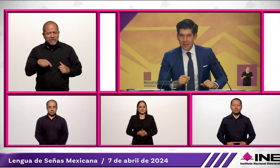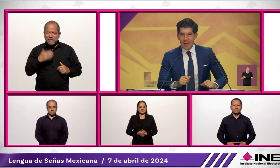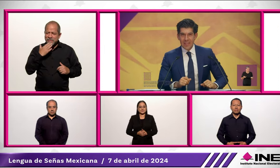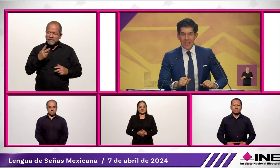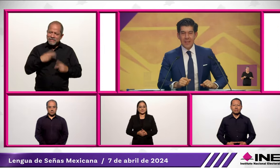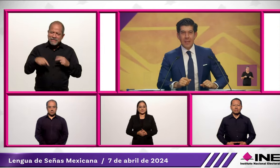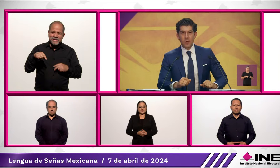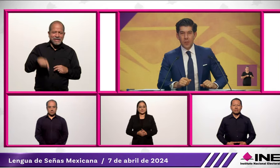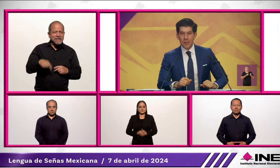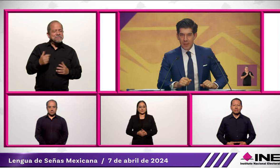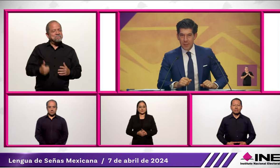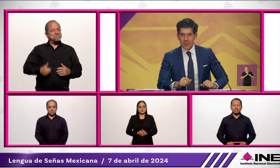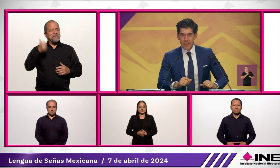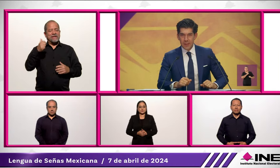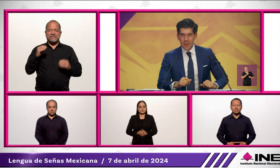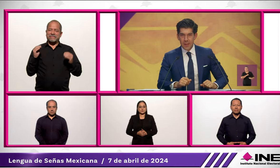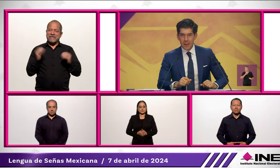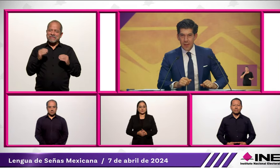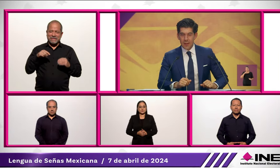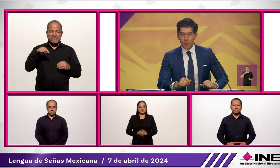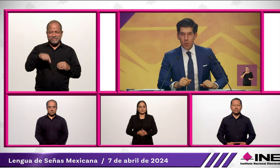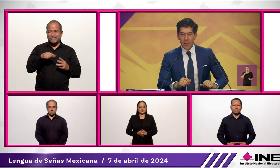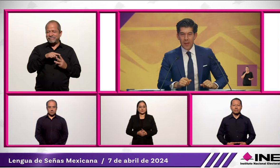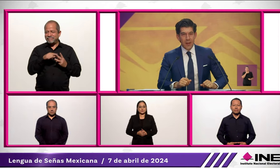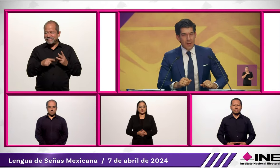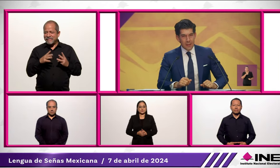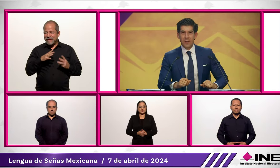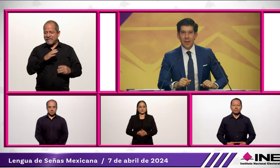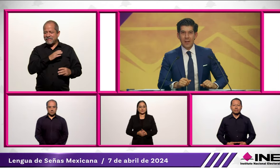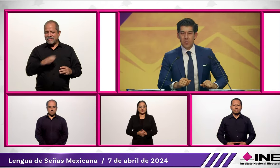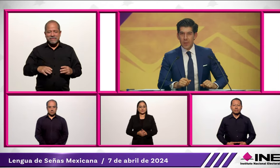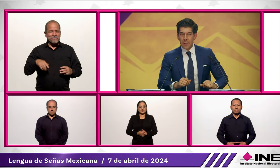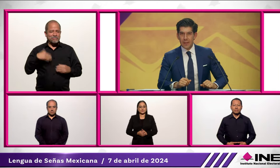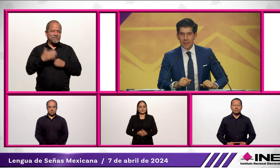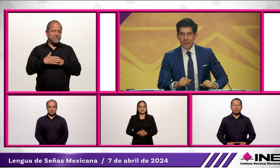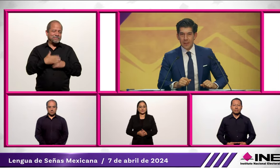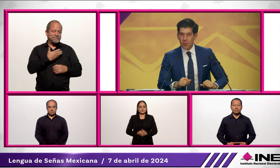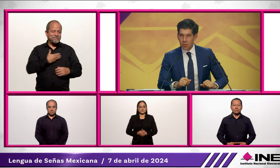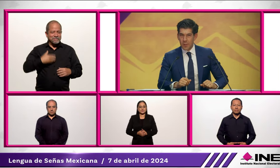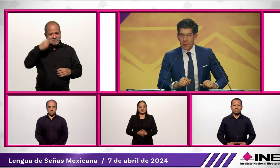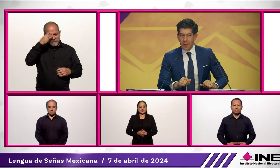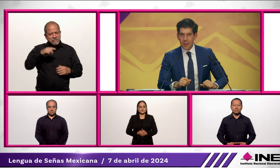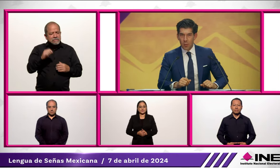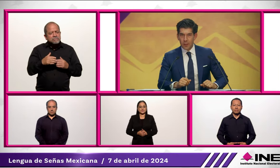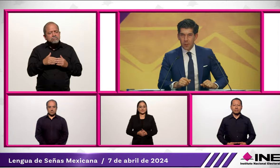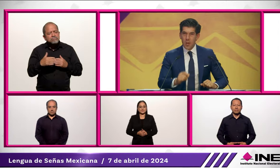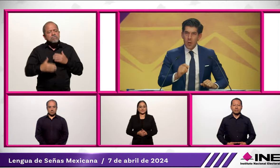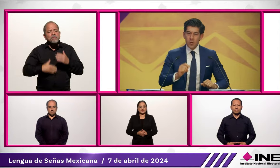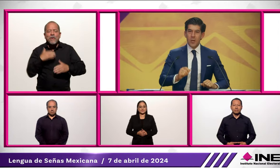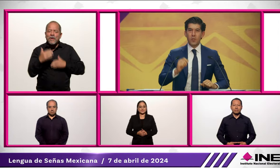debate entre las candidaturas a la presidencia de la República del proceso electoral federal